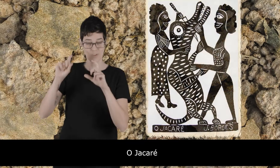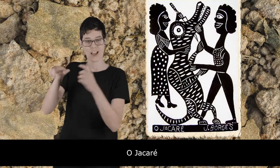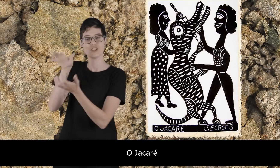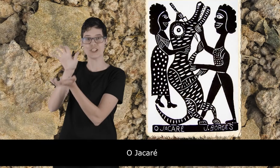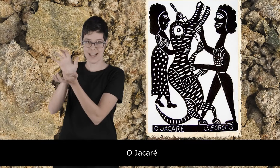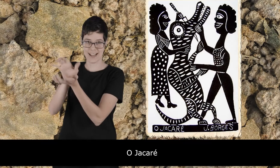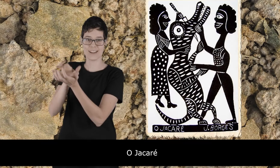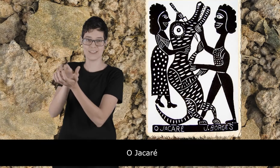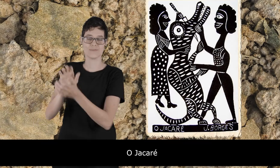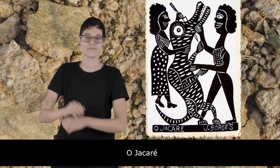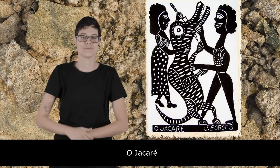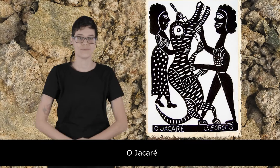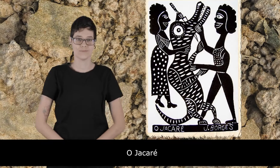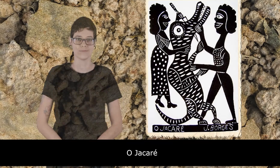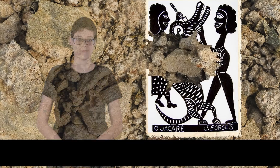O Jacaré.